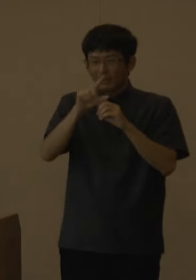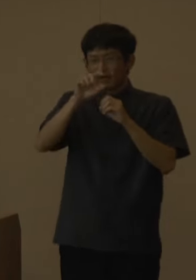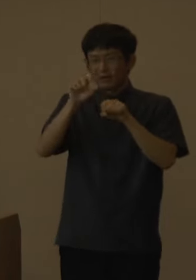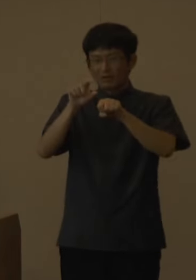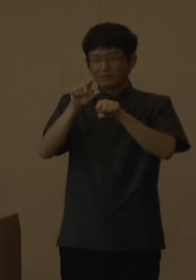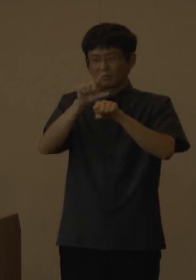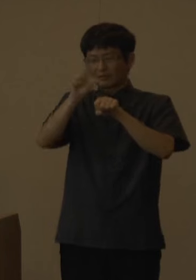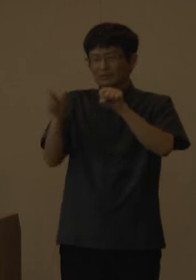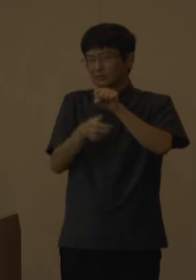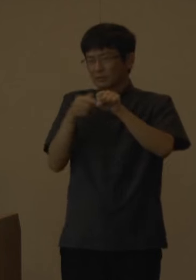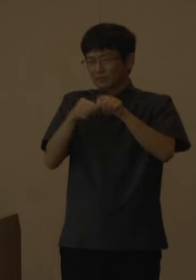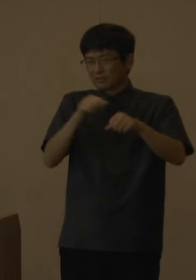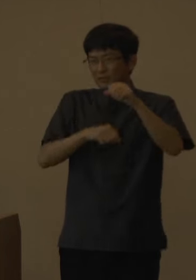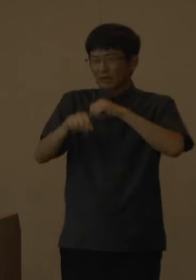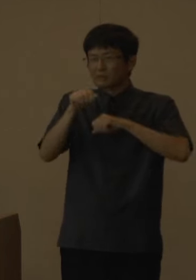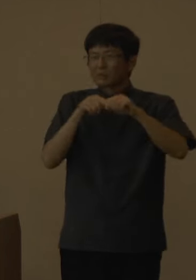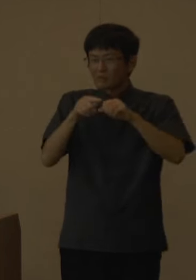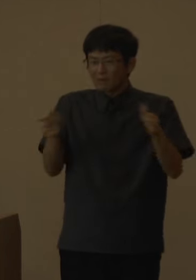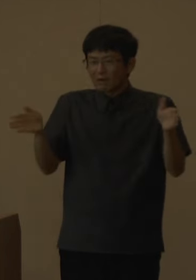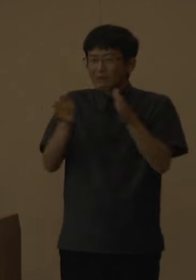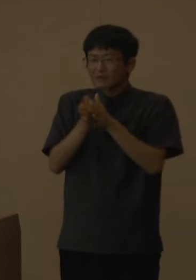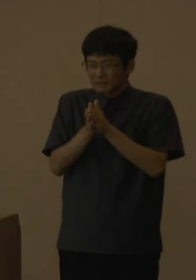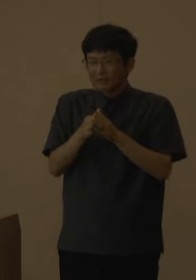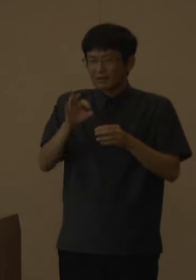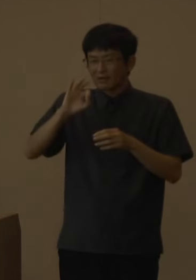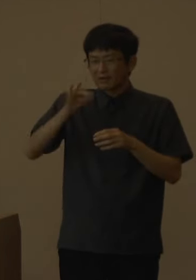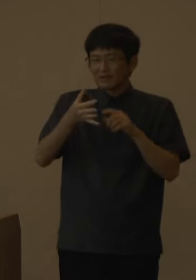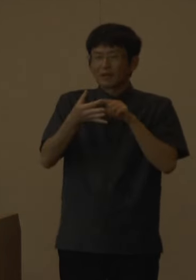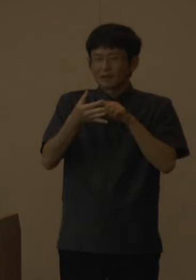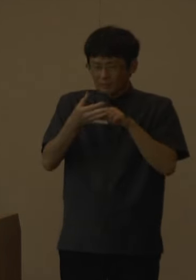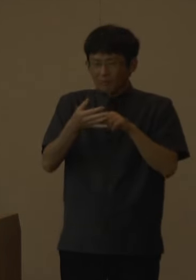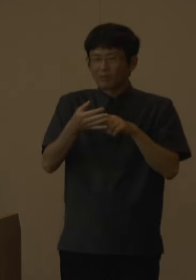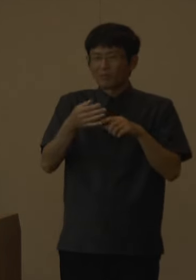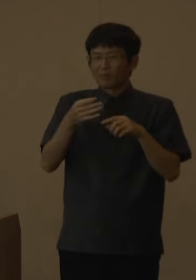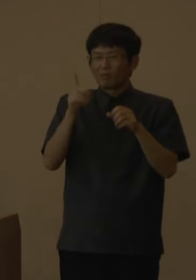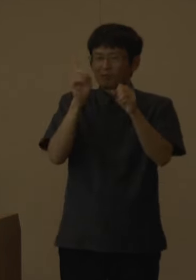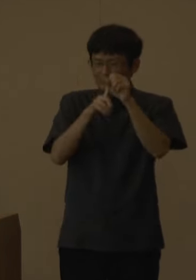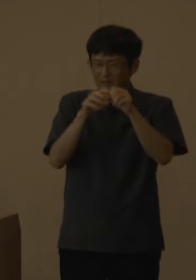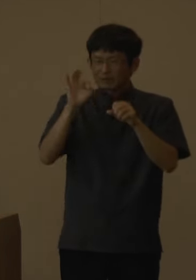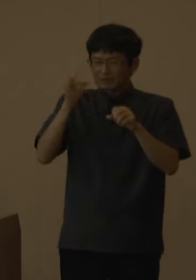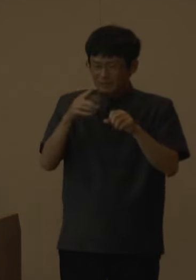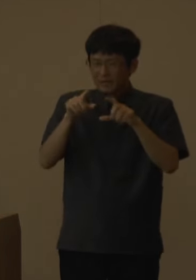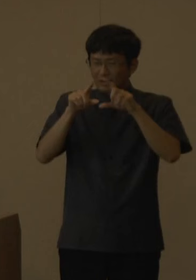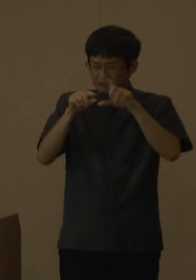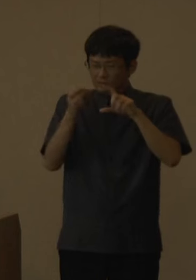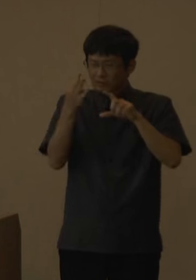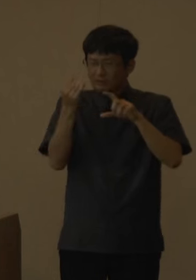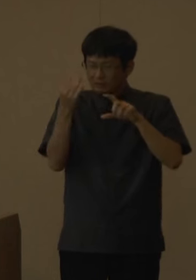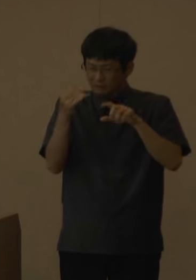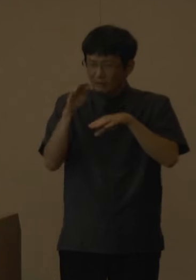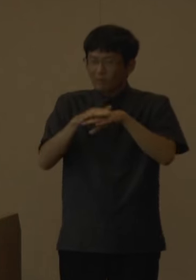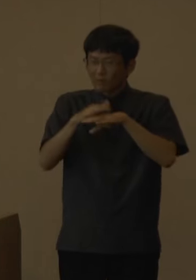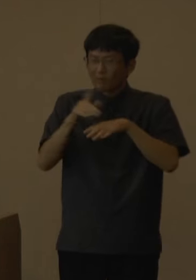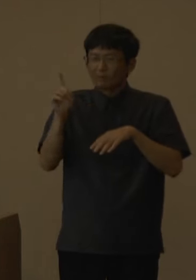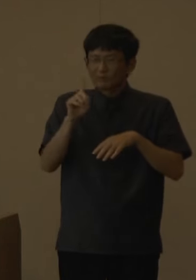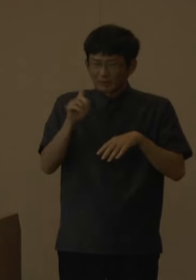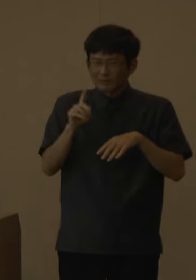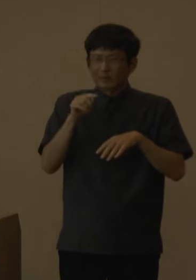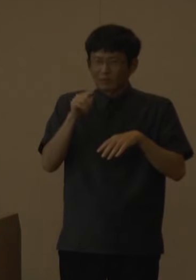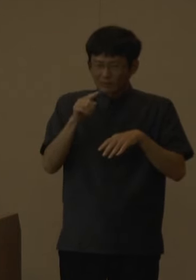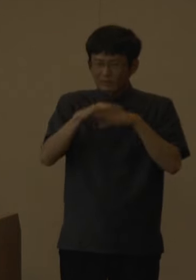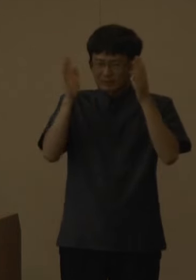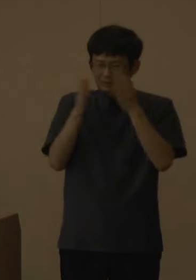縄観光の方向性を重ね合わせながら税の使途、税率設定の在り方について、丁寧にその協